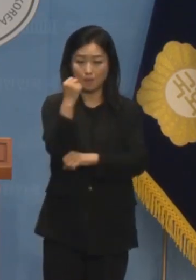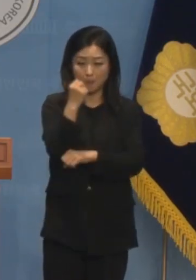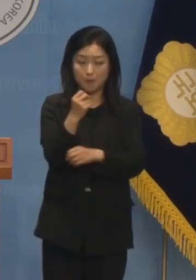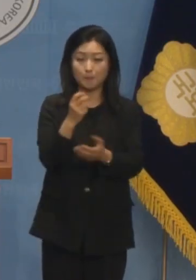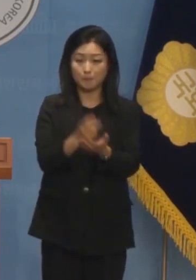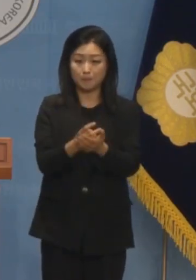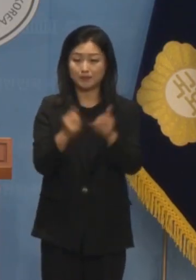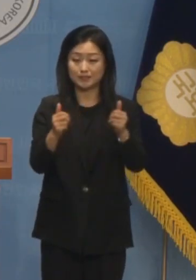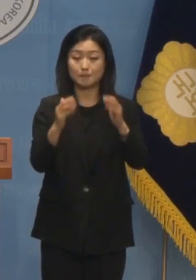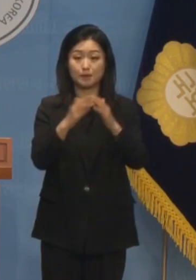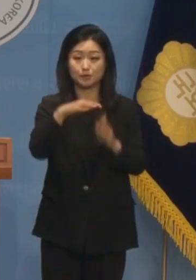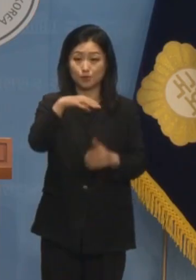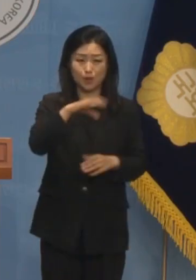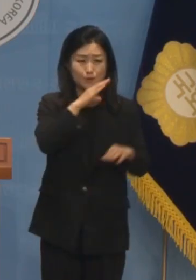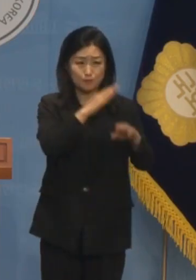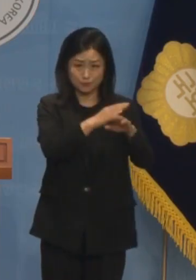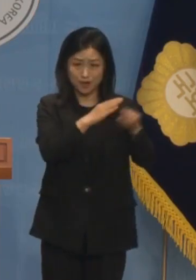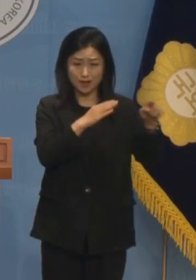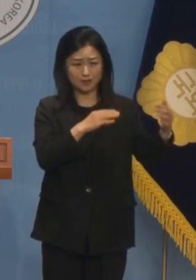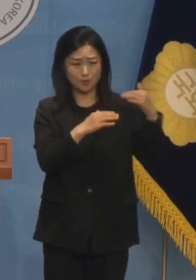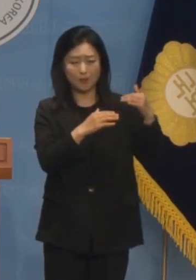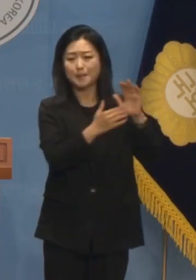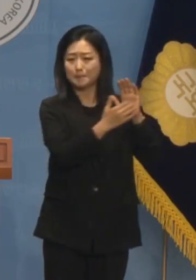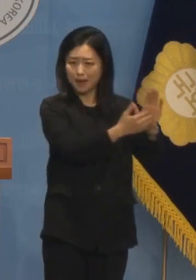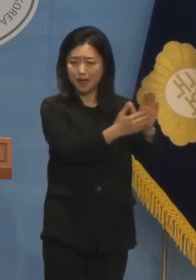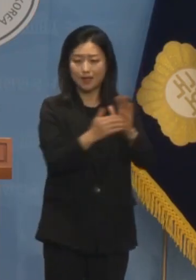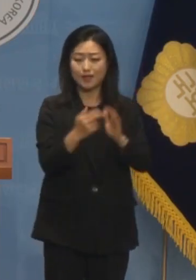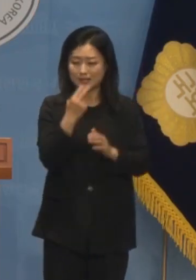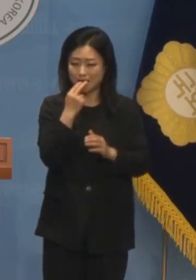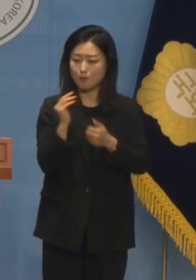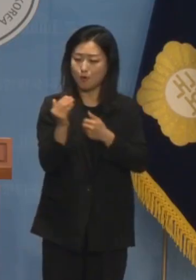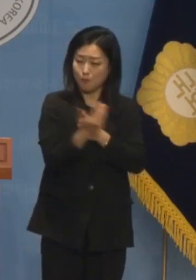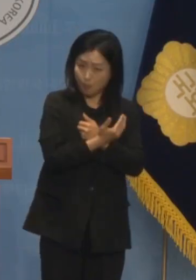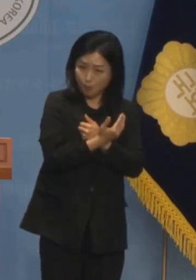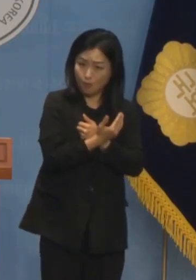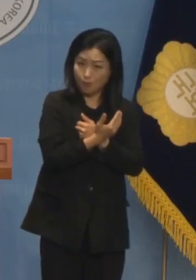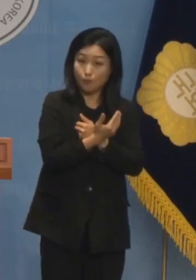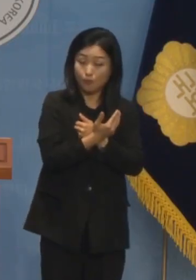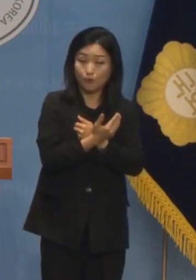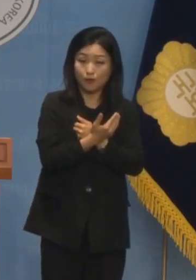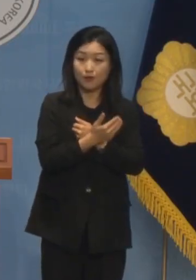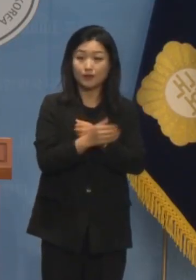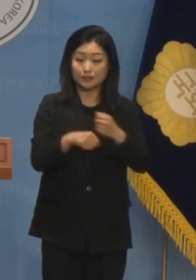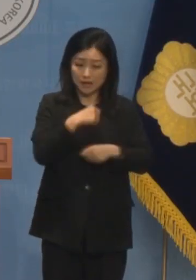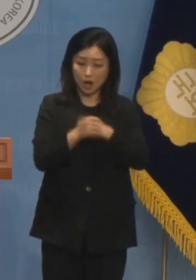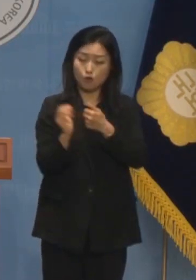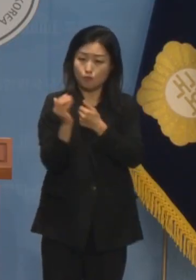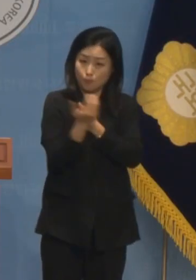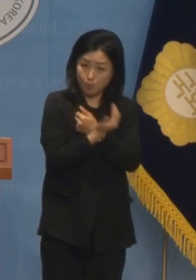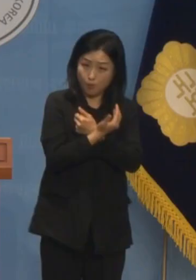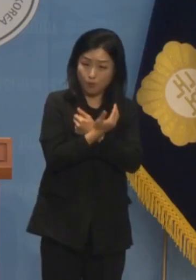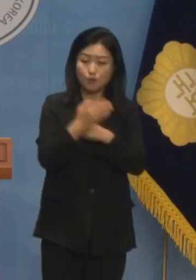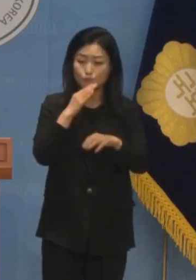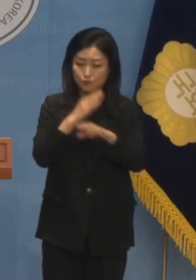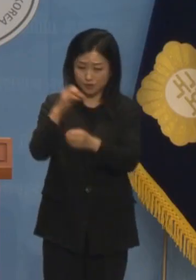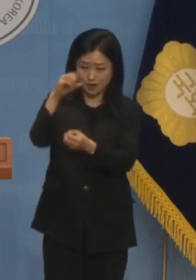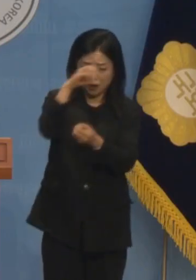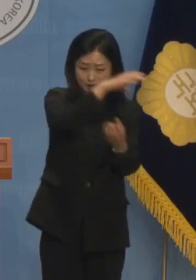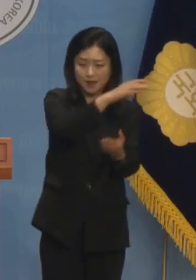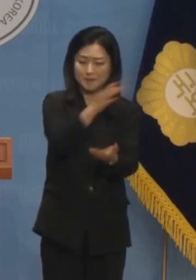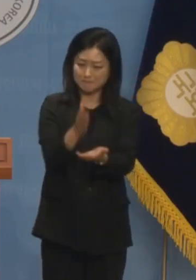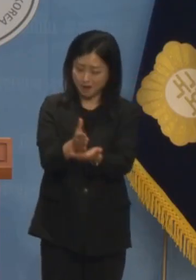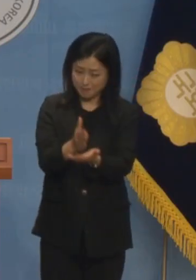헌법재판소도 북한의 도발 빌미를 차단하여 국민의 생명과 신체의 안전을 보장하기 위한 대북전단 살포 금지법의 입법